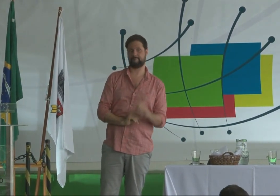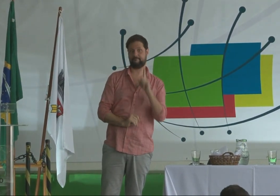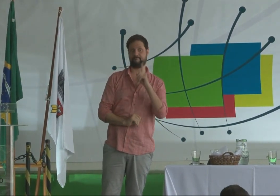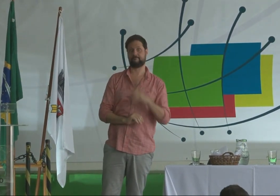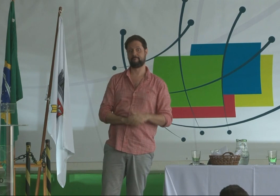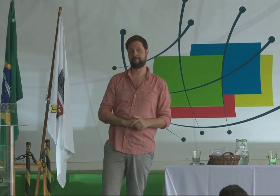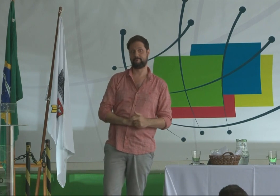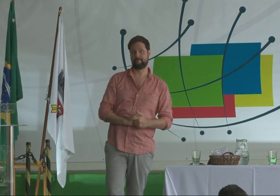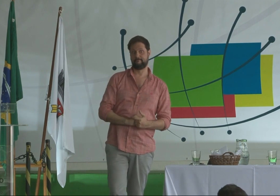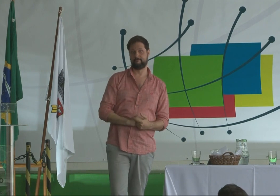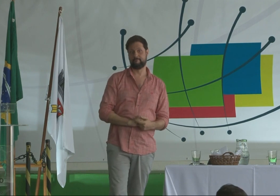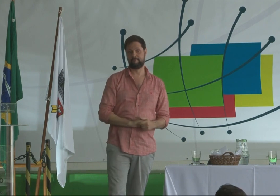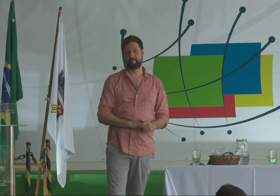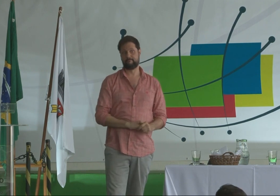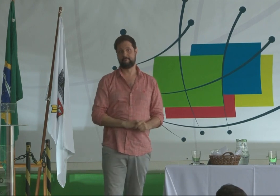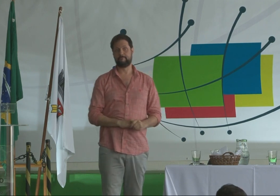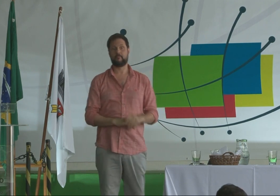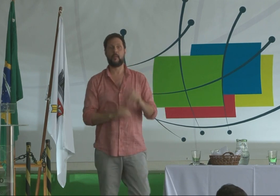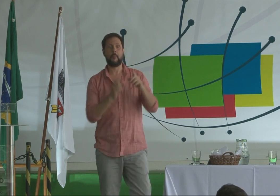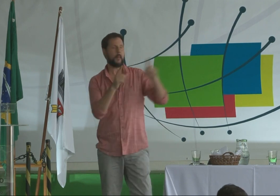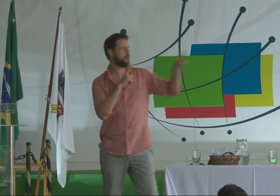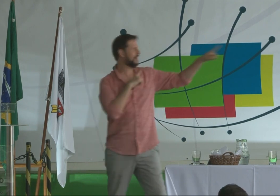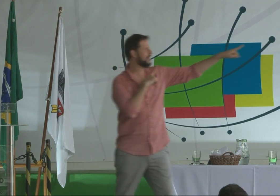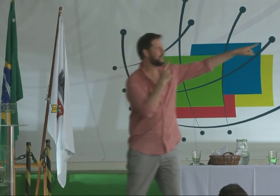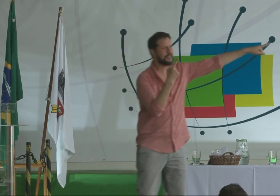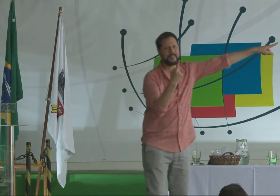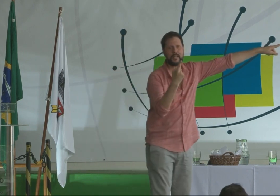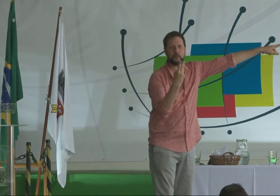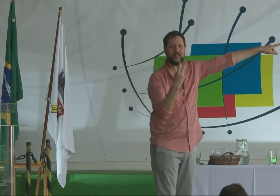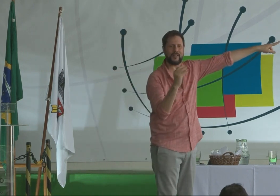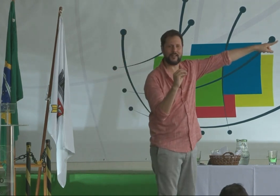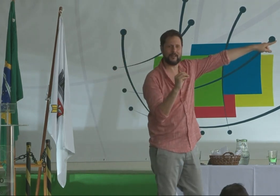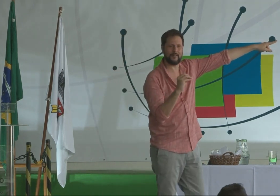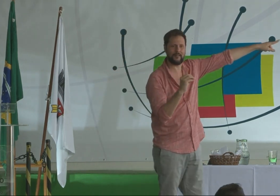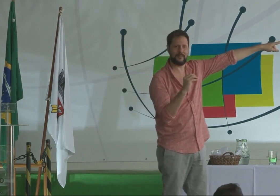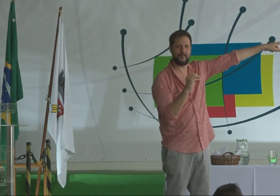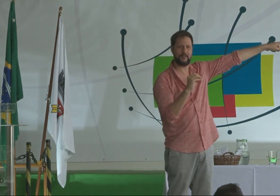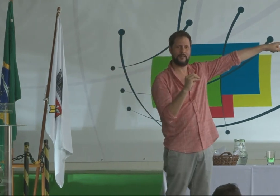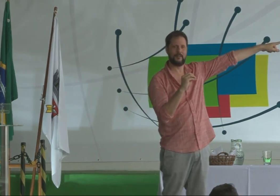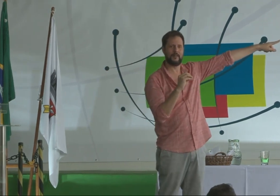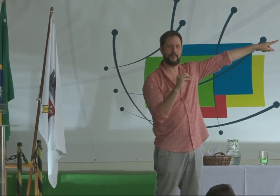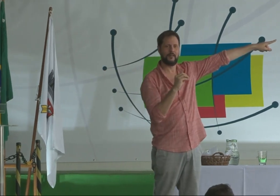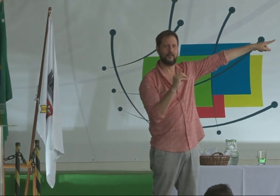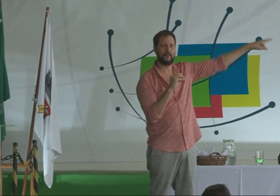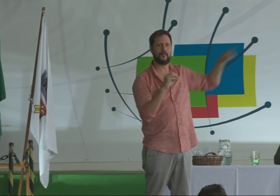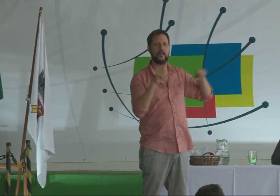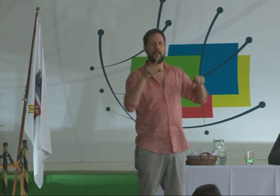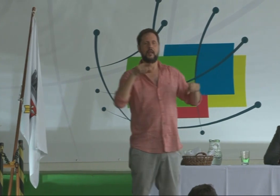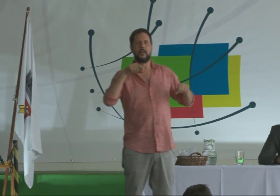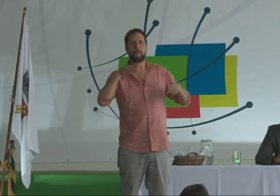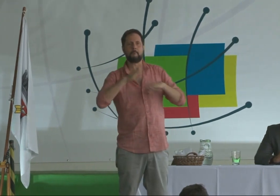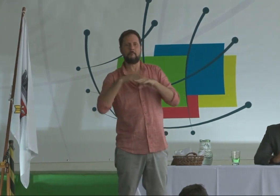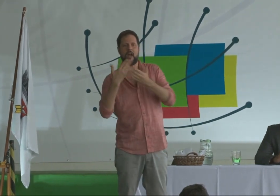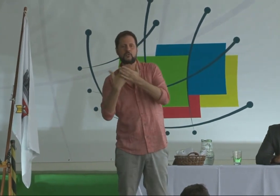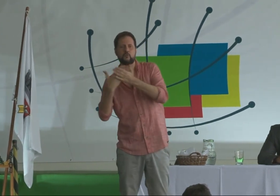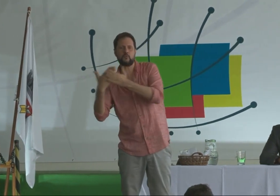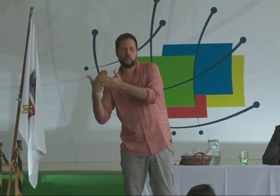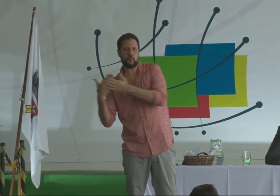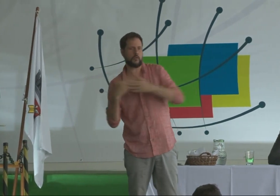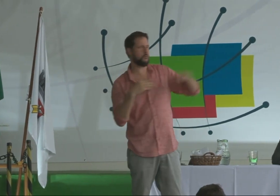no governo federal. Então, se eu coloquei 130, são surdos que